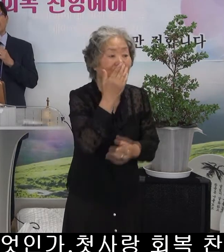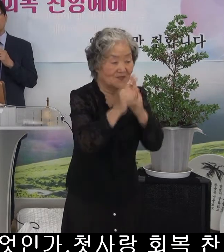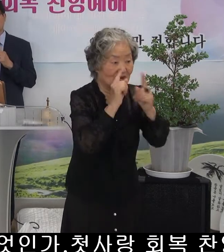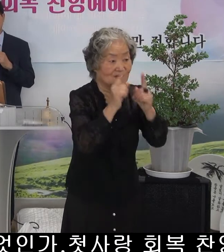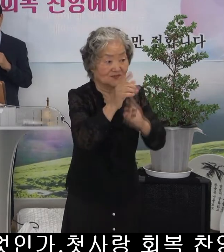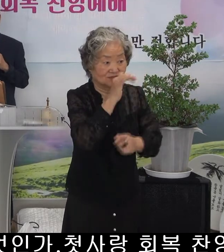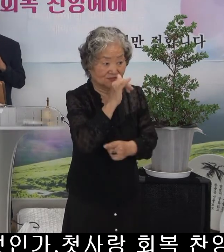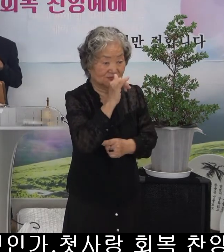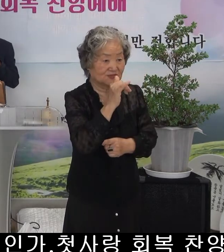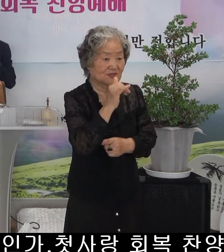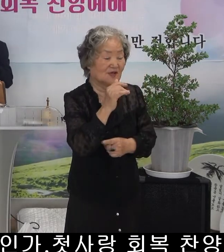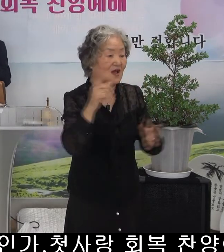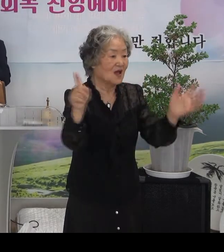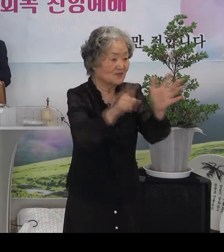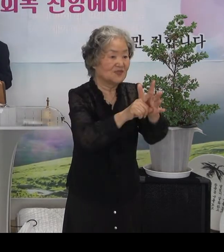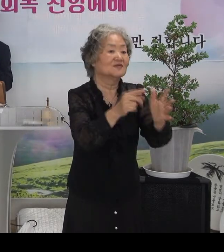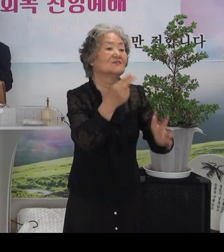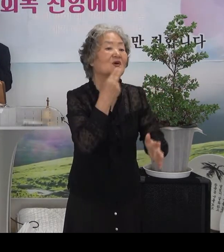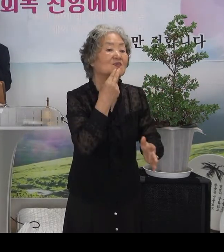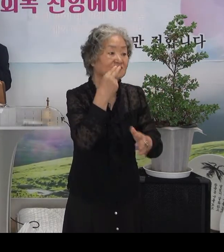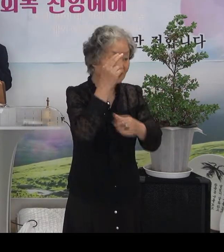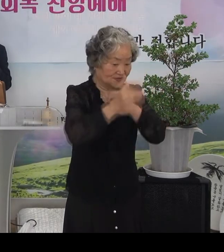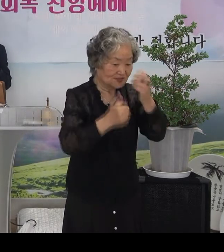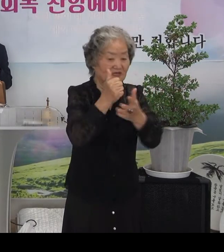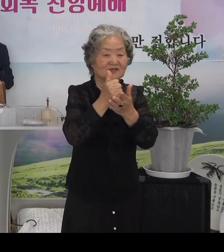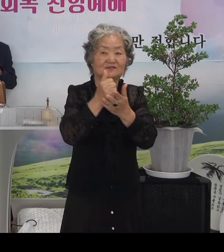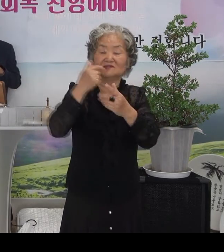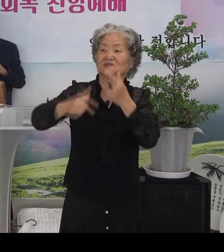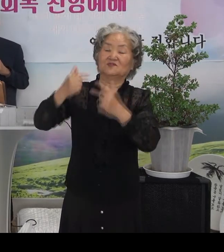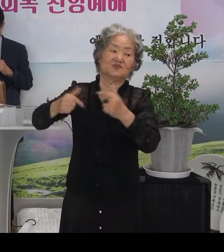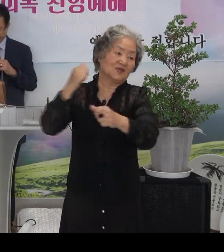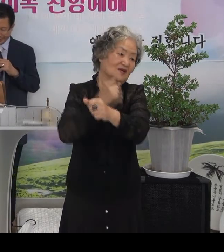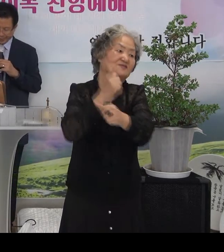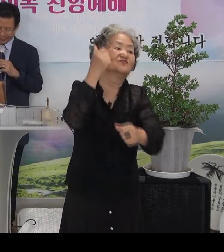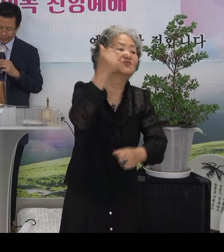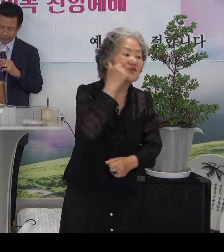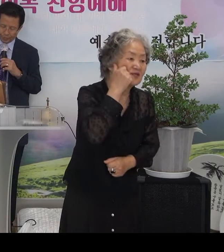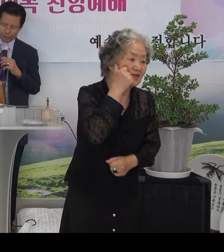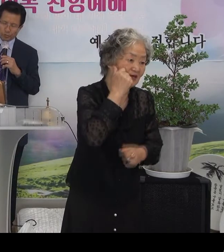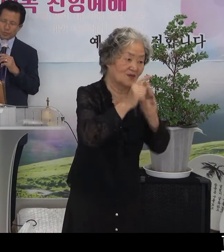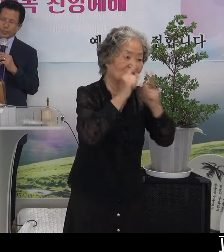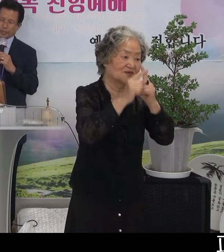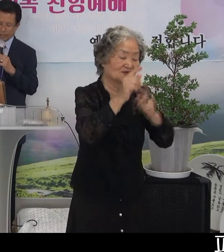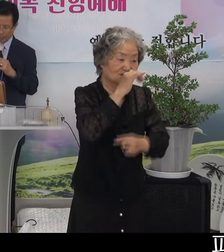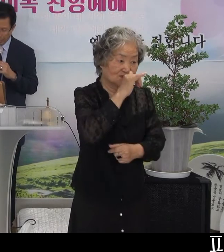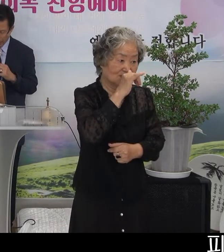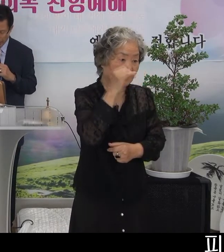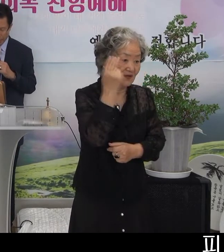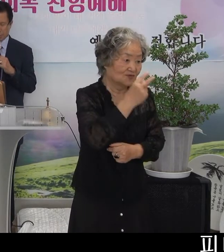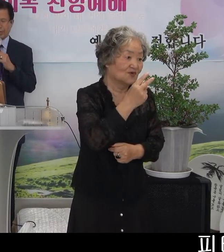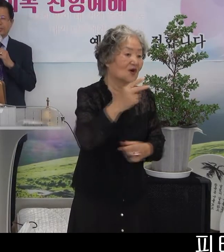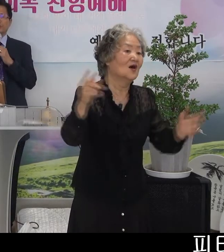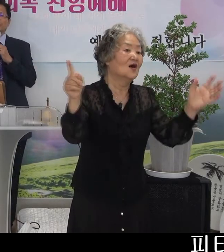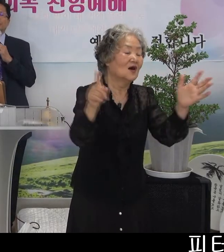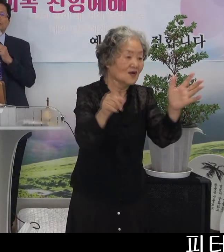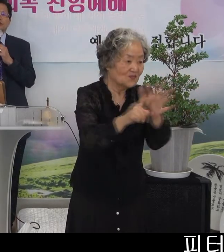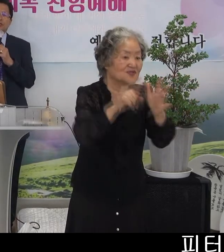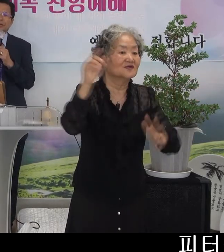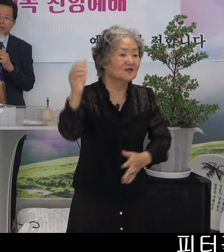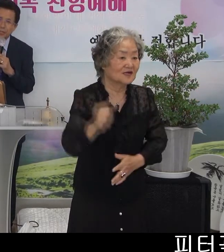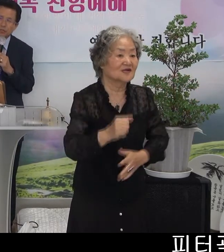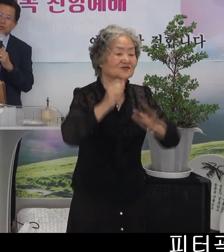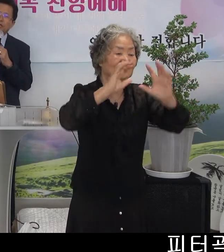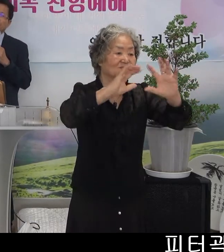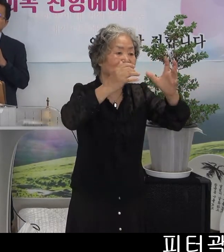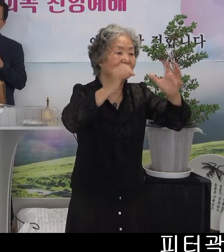없이는 하나님을 기쁘시게 하지 못한다라고 말씀하셨어요. 그리고 믿음으로 세계가 다 하나님 말씀으로 지어진